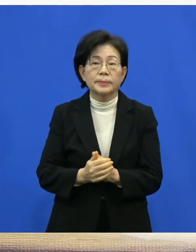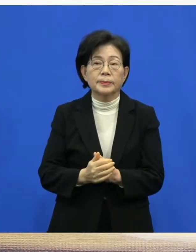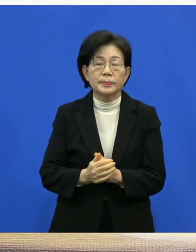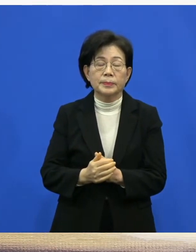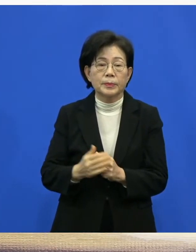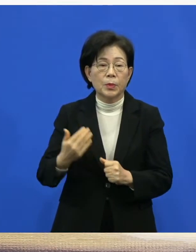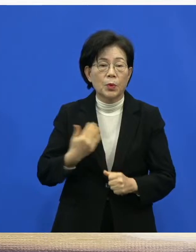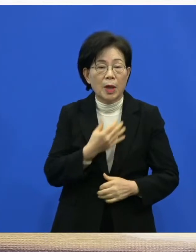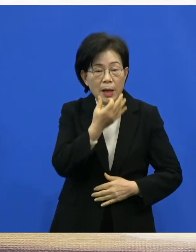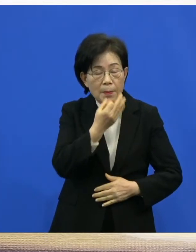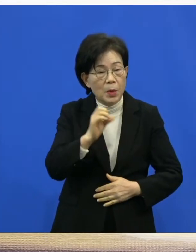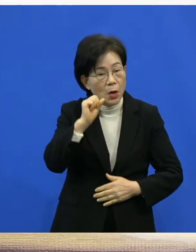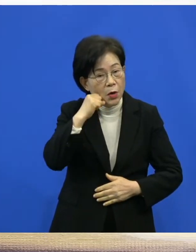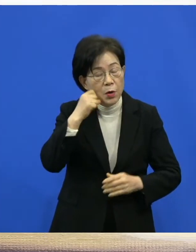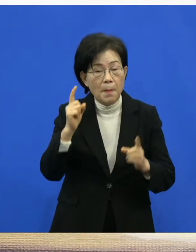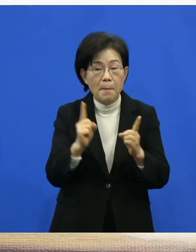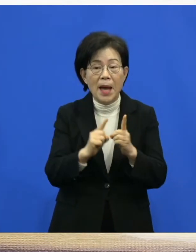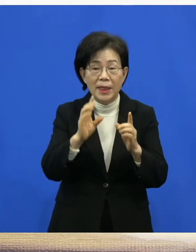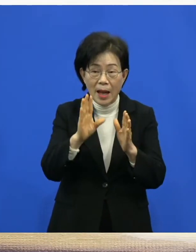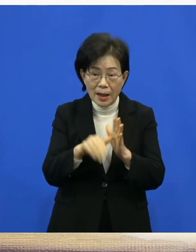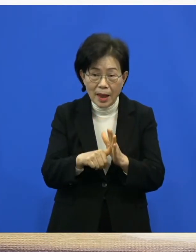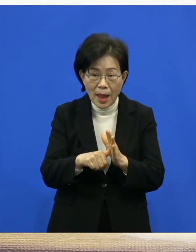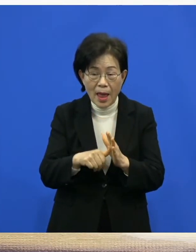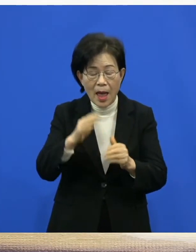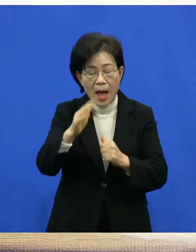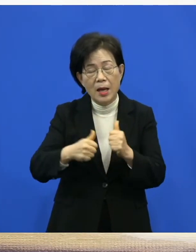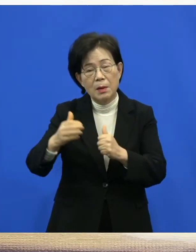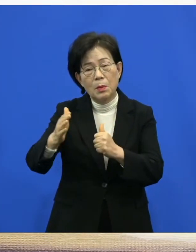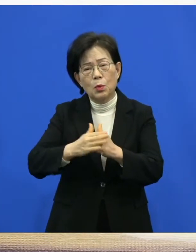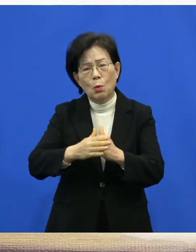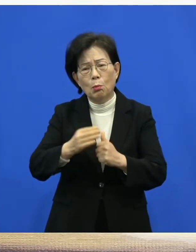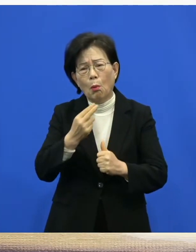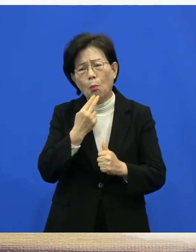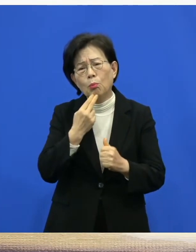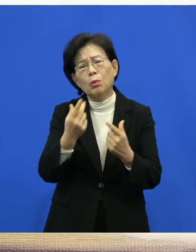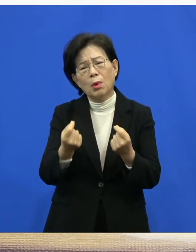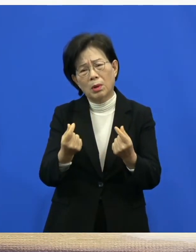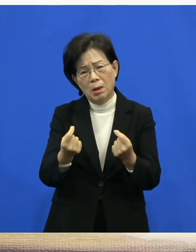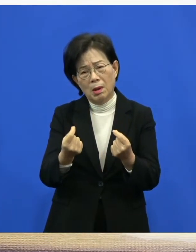그러니까 우리가 힘들고 어려울 때 하나님 별로 도움이 안 되는 것 같아 보이죠.